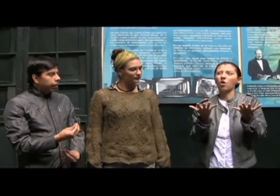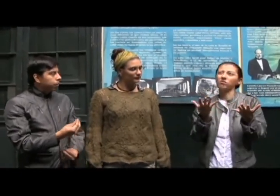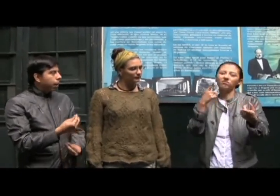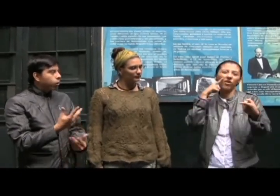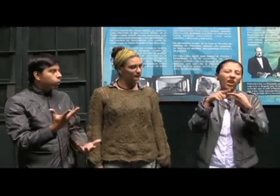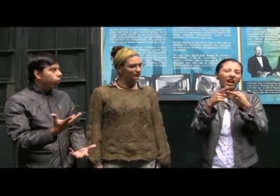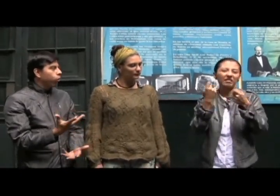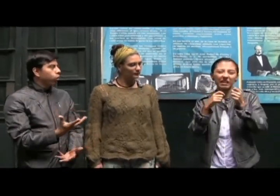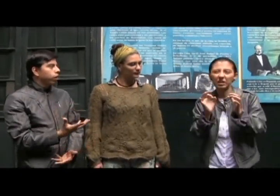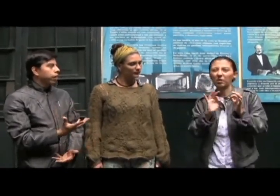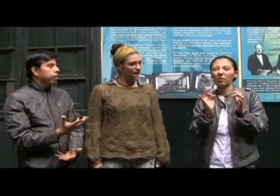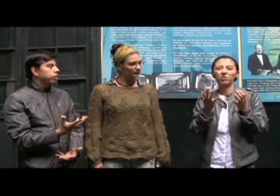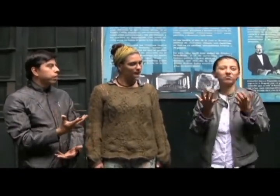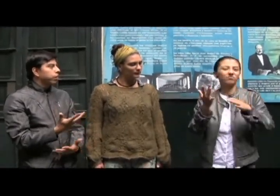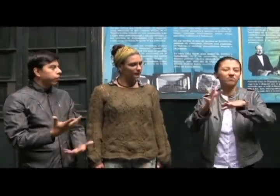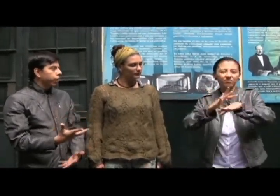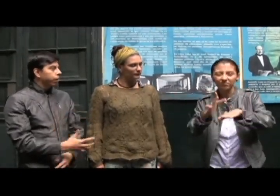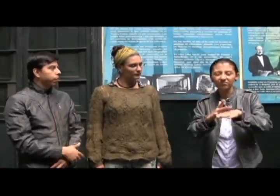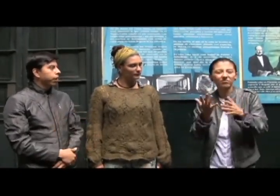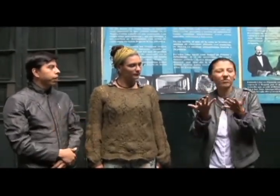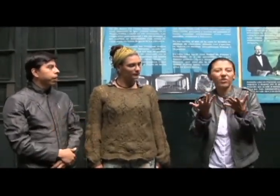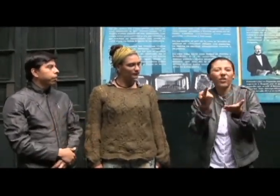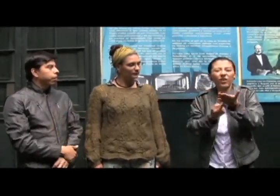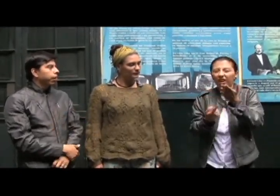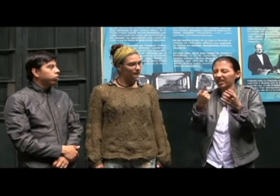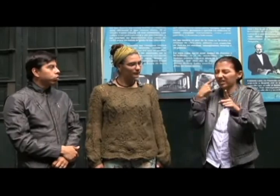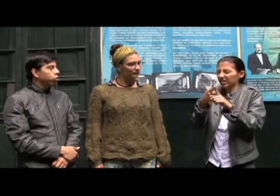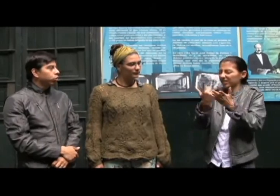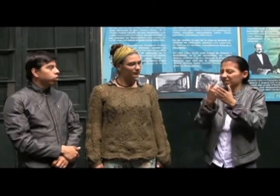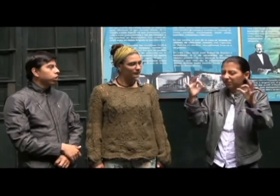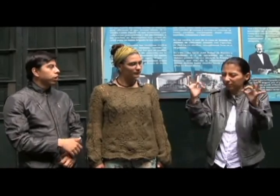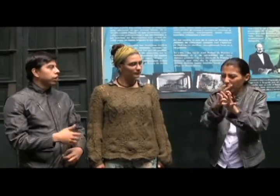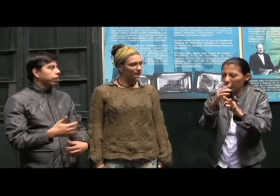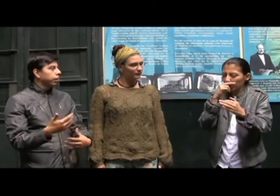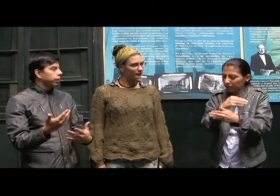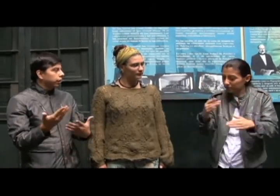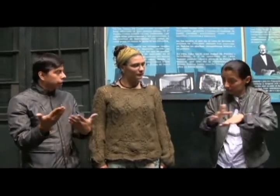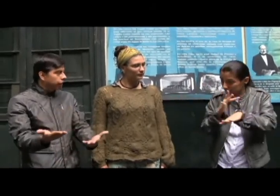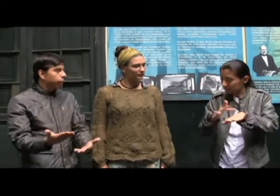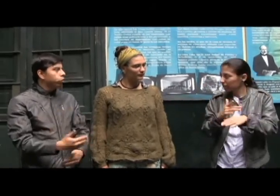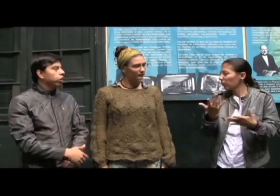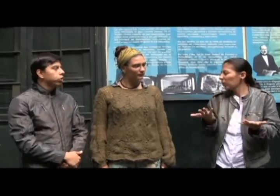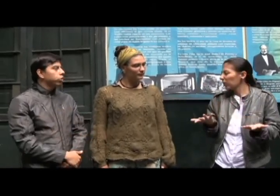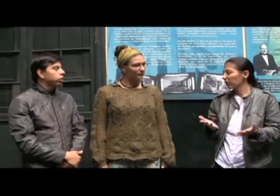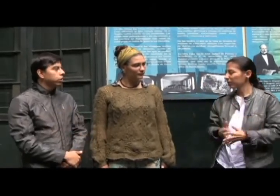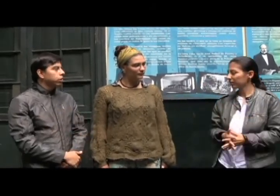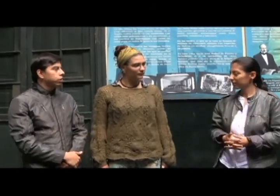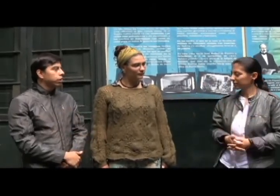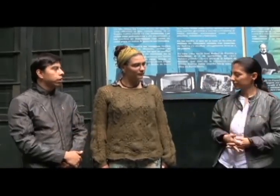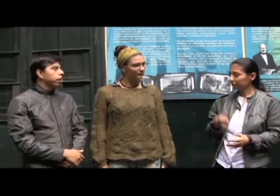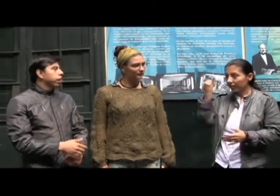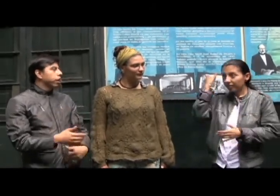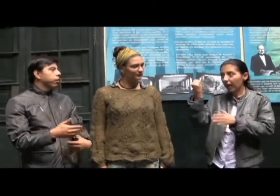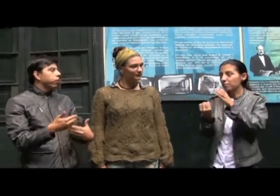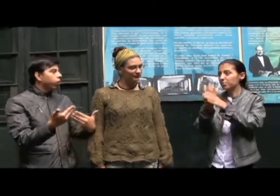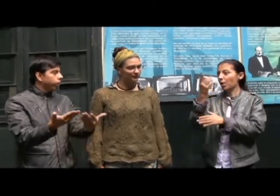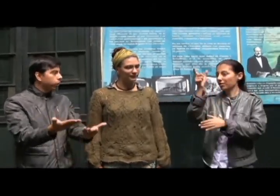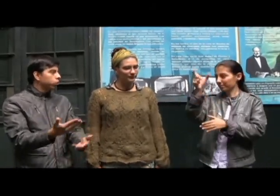el valor, lo que significa para nosotros el que la fundación exista, el enfoque que